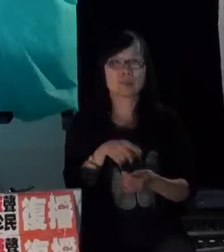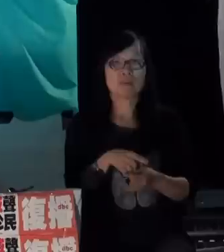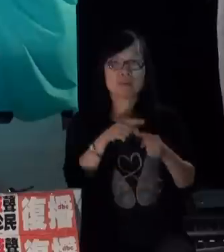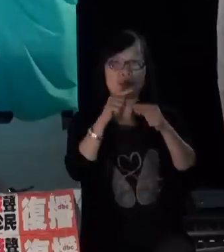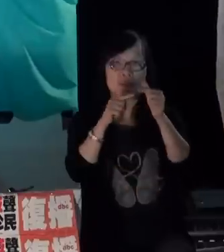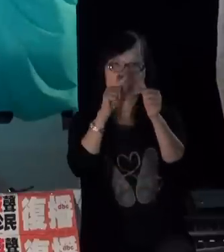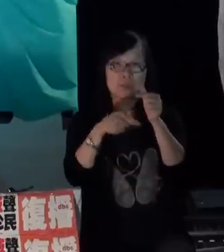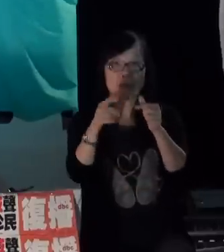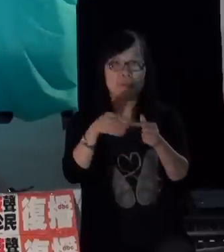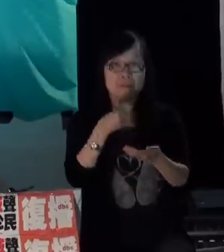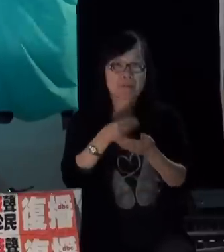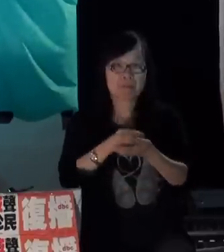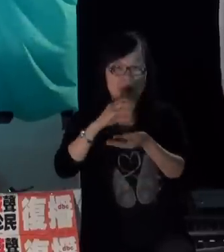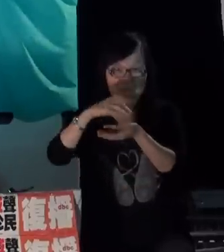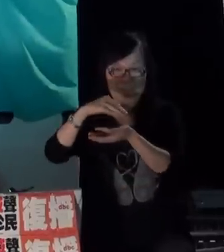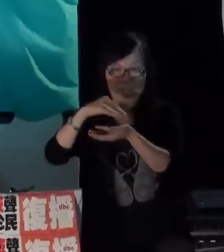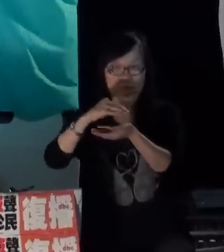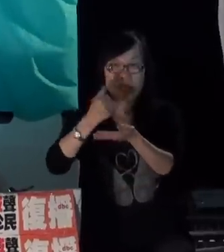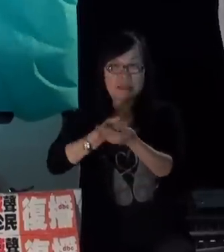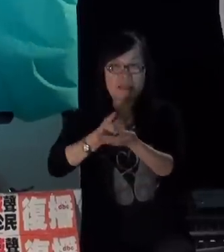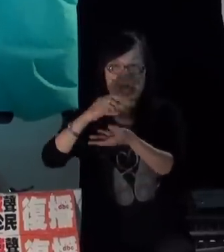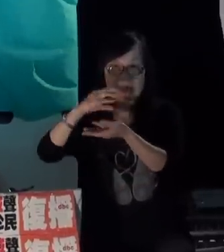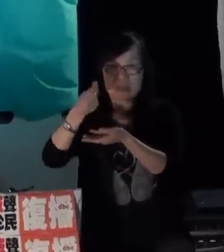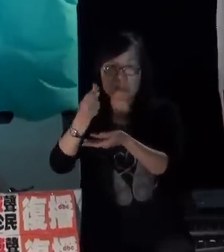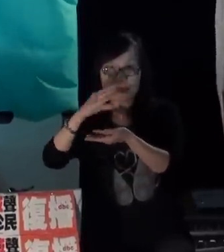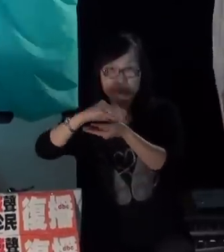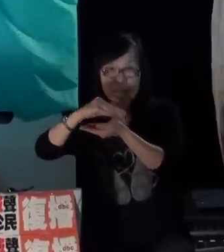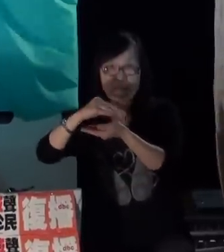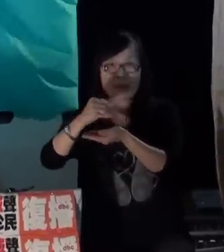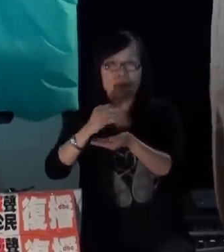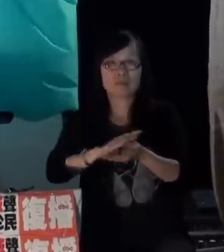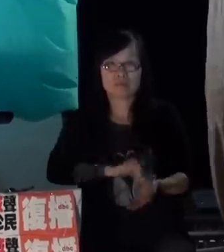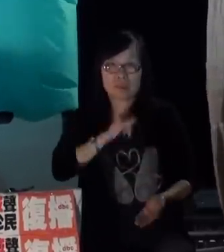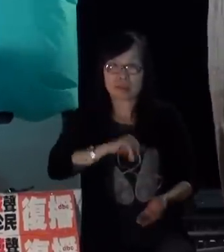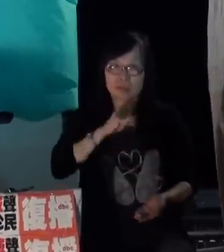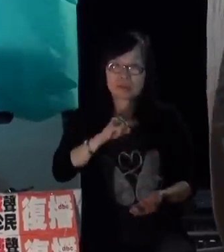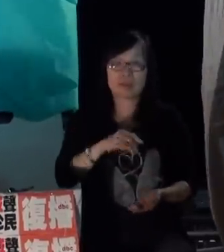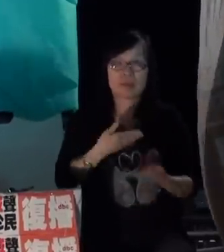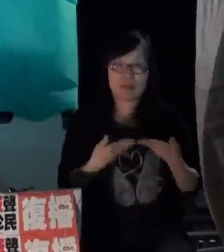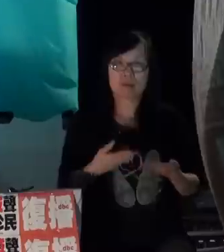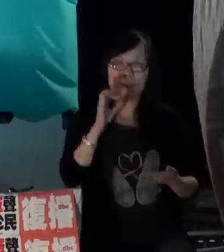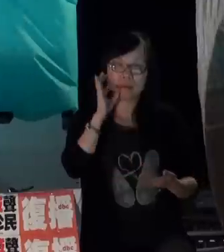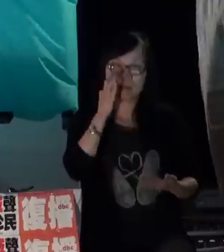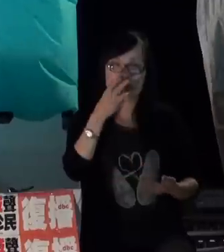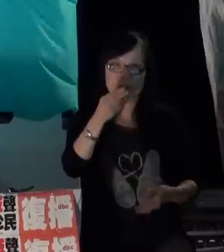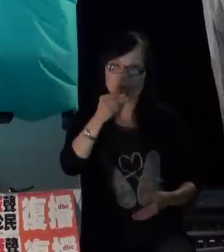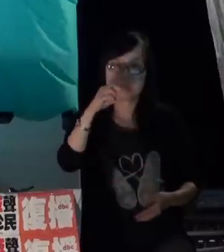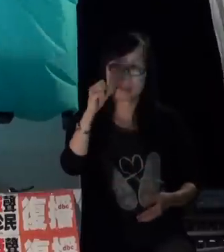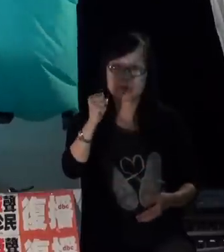買個坑位都唔夠啦，一個。 仲有一個問題，佢呃人啊！佢話：如果你今年70歲，